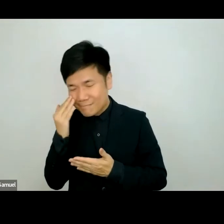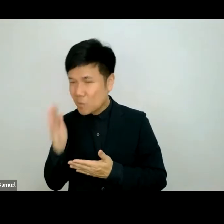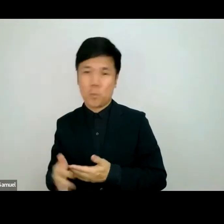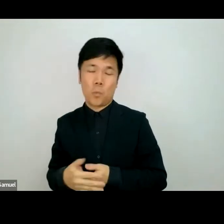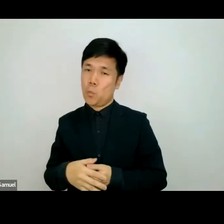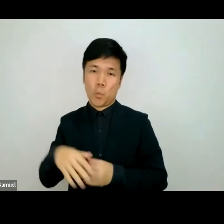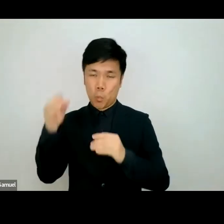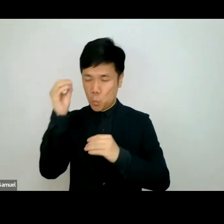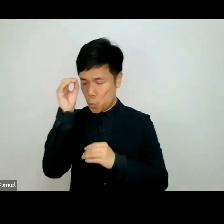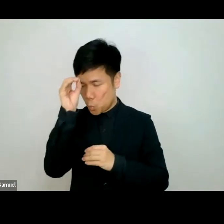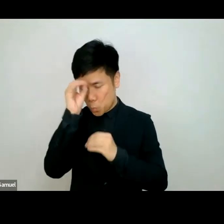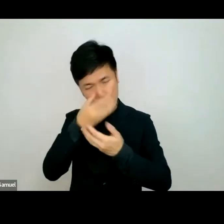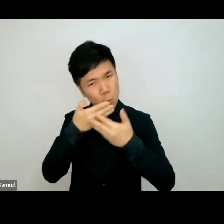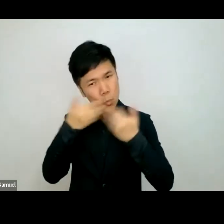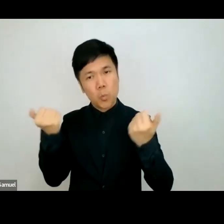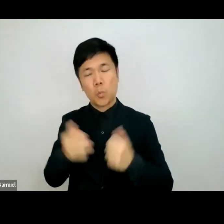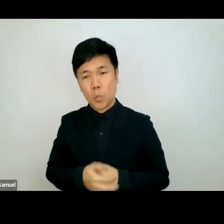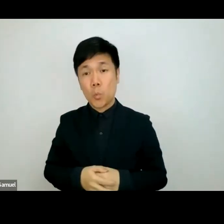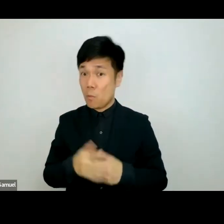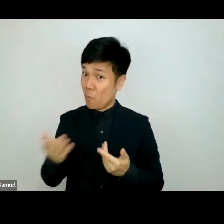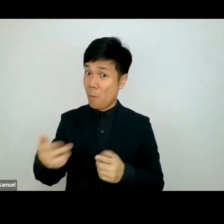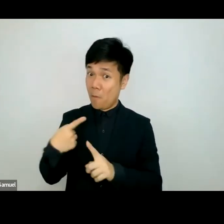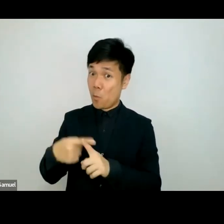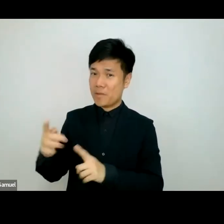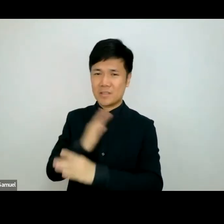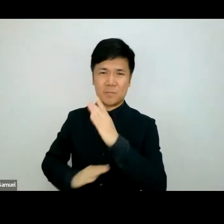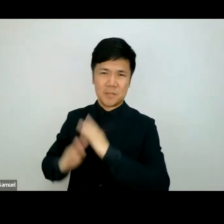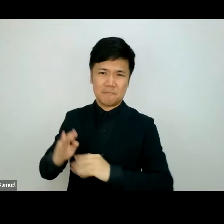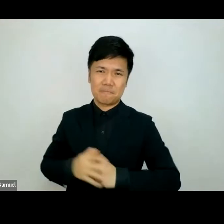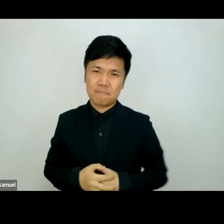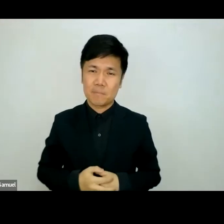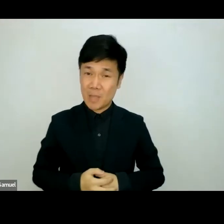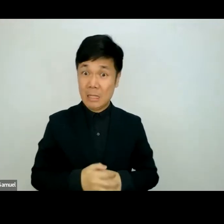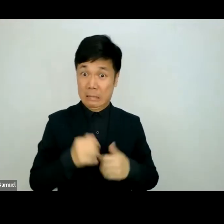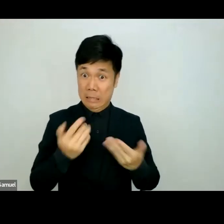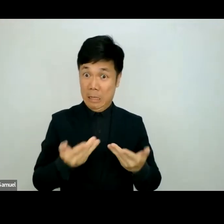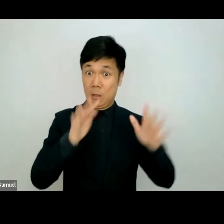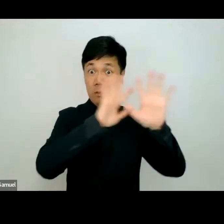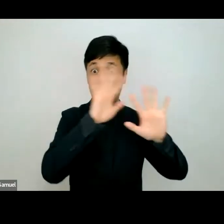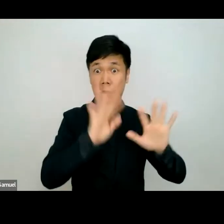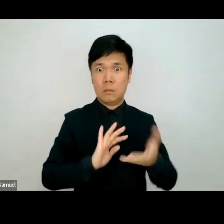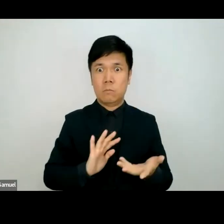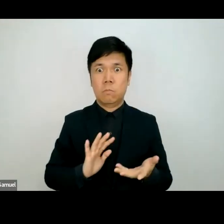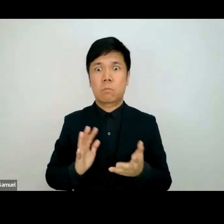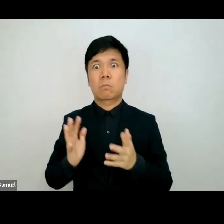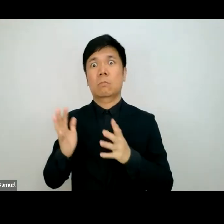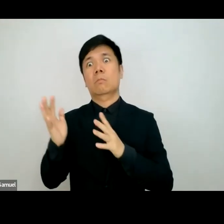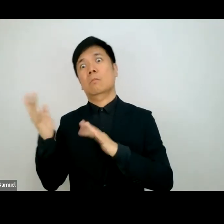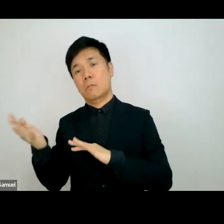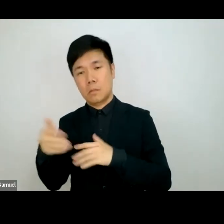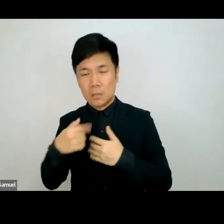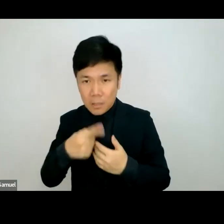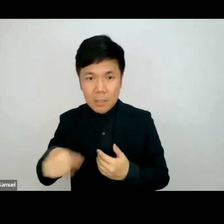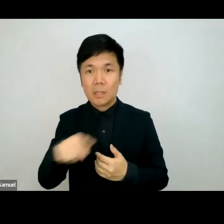peu de participation de la part des personnes en situation de handicap. Nous voyons que les impacts du